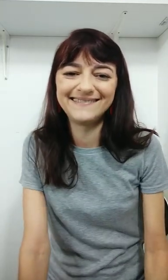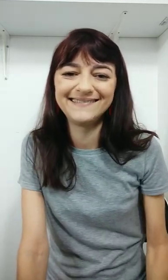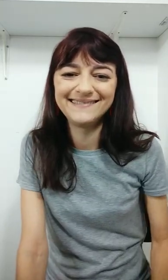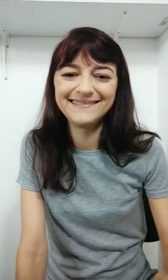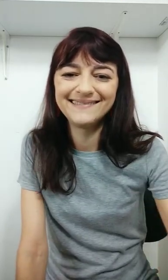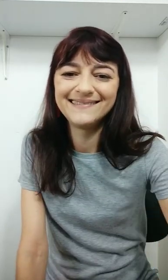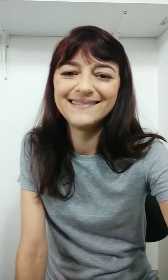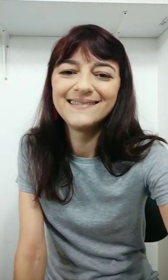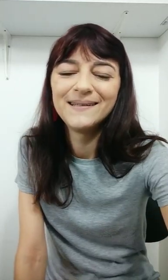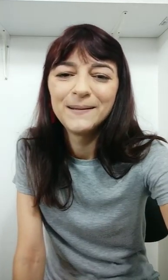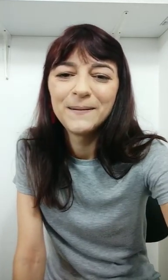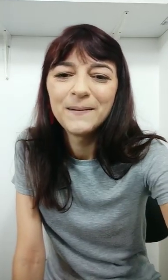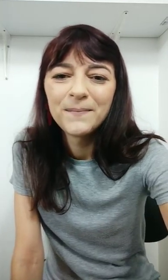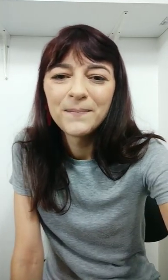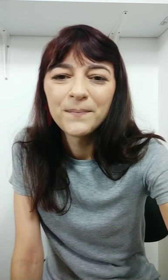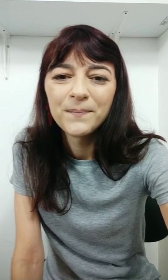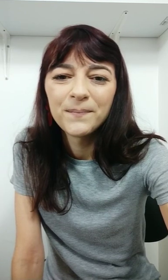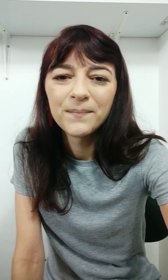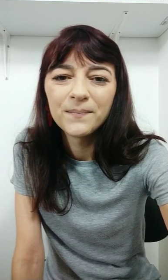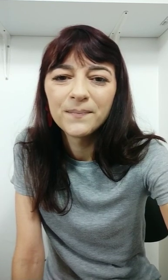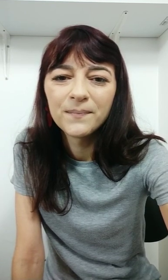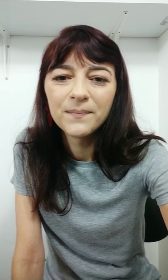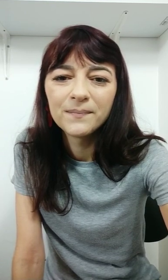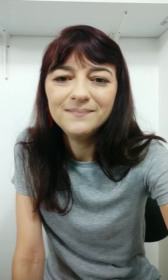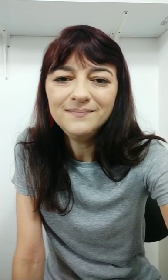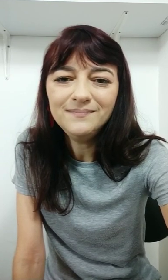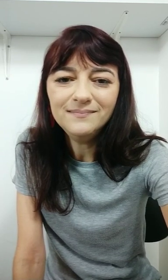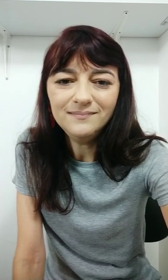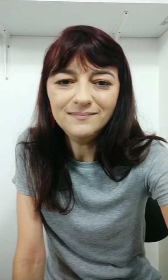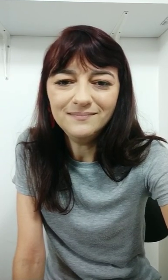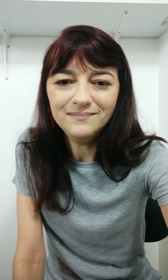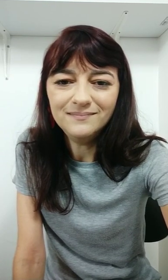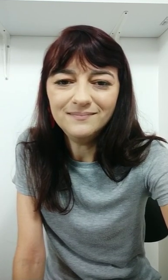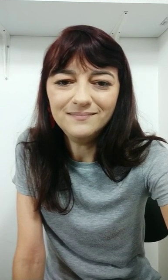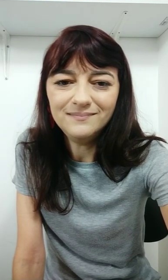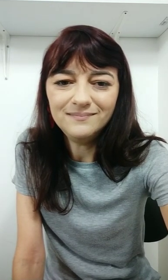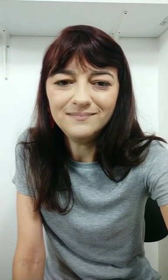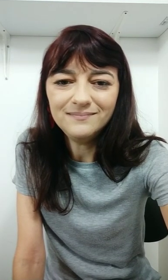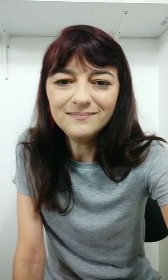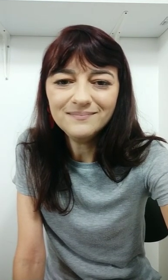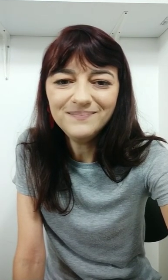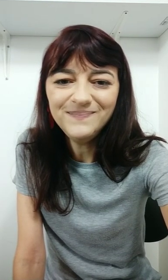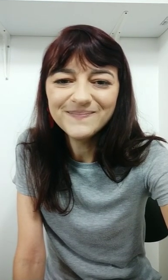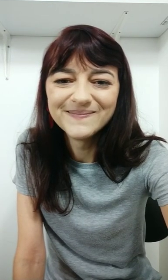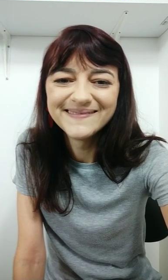convívio diário com aulas, isso ajuda muito, tá bom? Isso faz muita diferença.